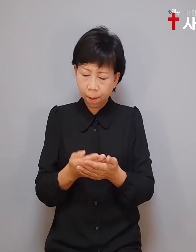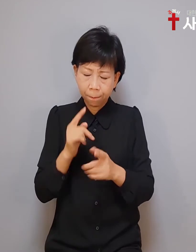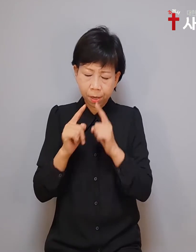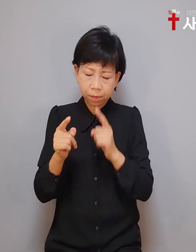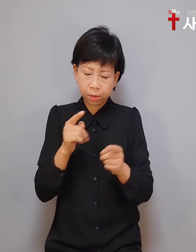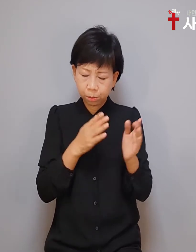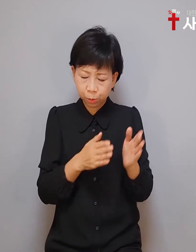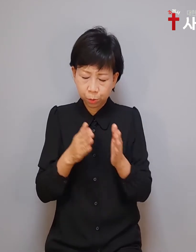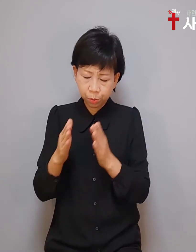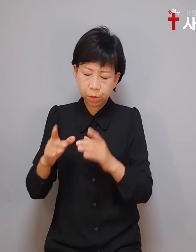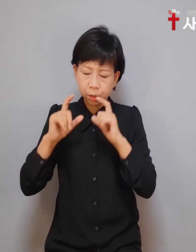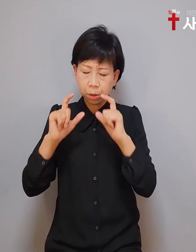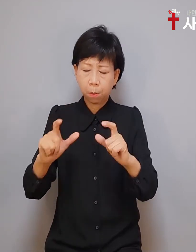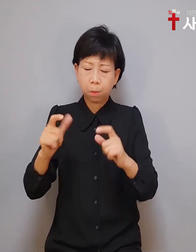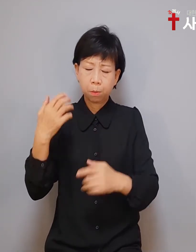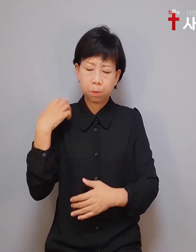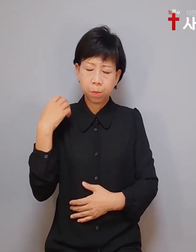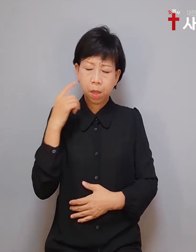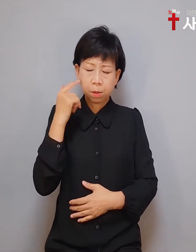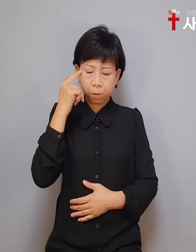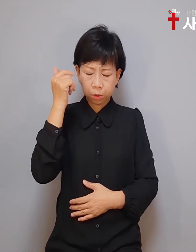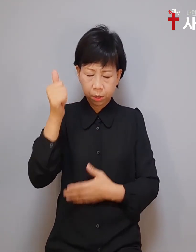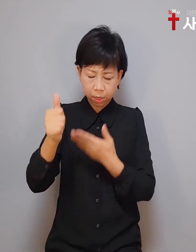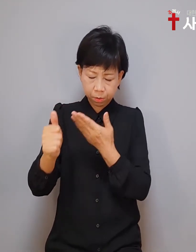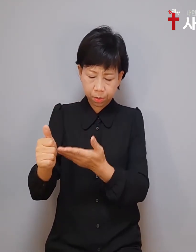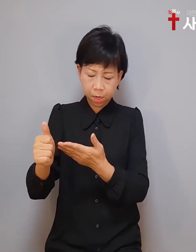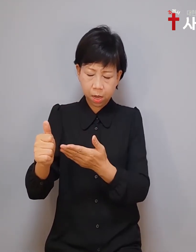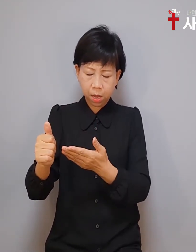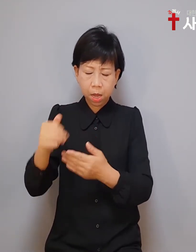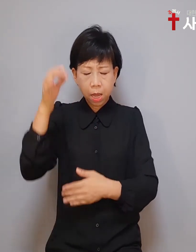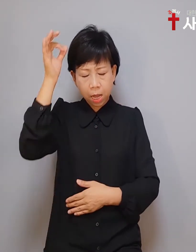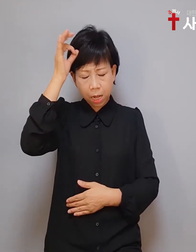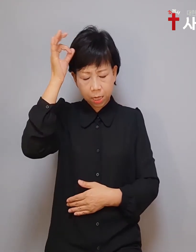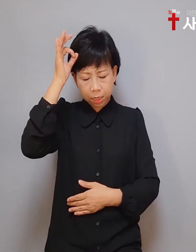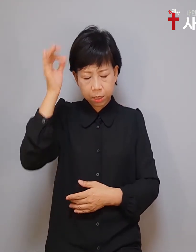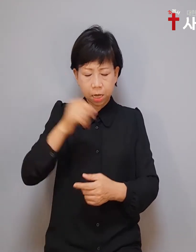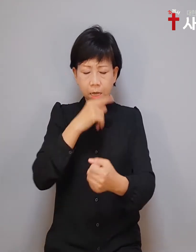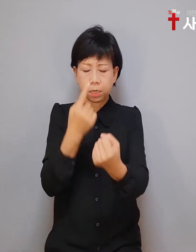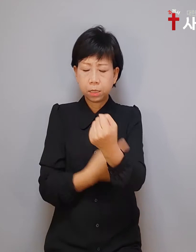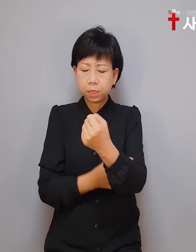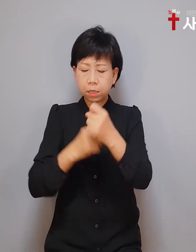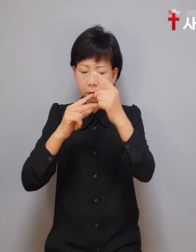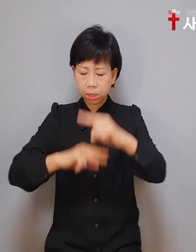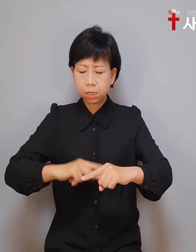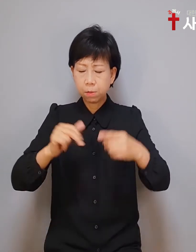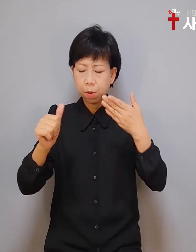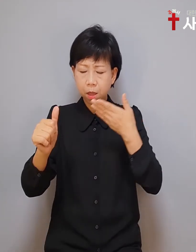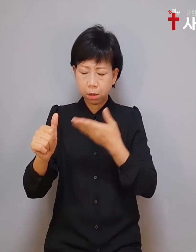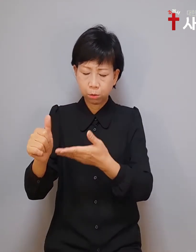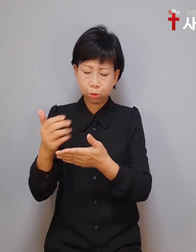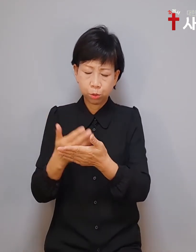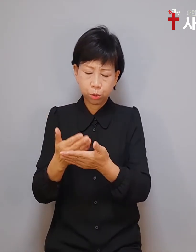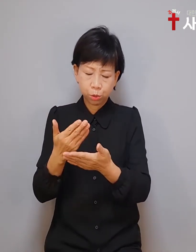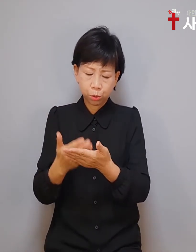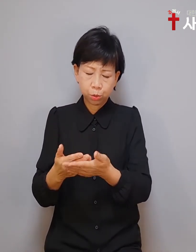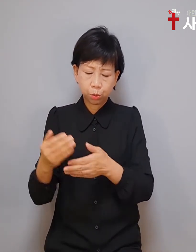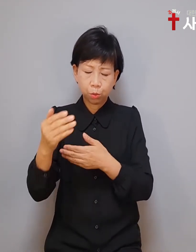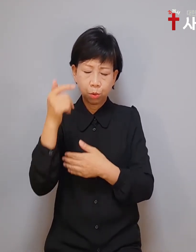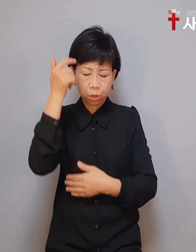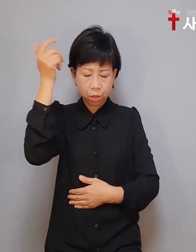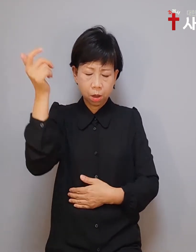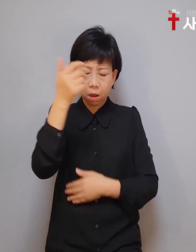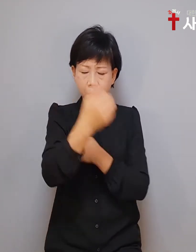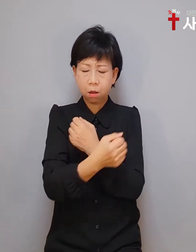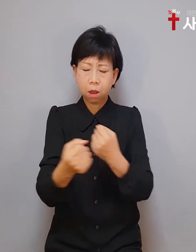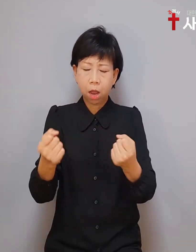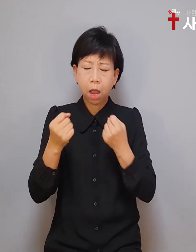준비하여 선포하실 담임 목사님에게 에리사의 영감 7배를 더하시어 영육간의